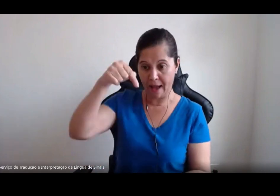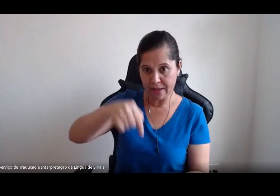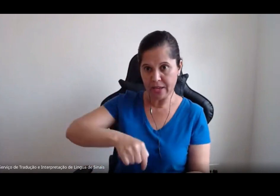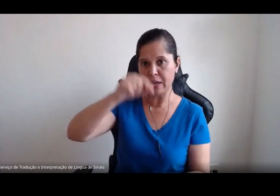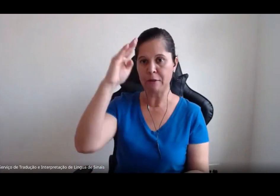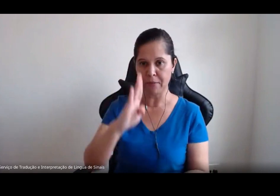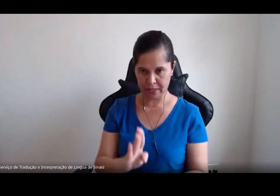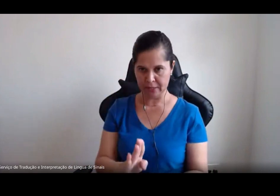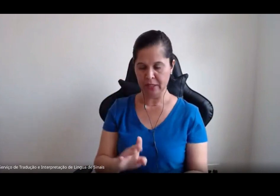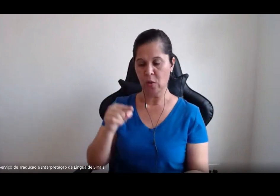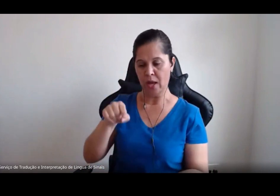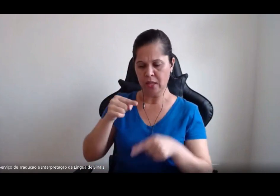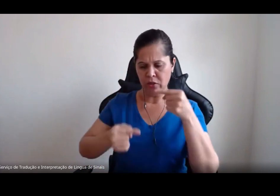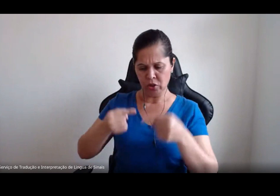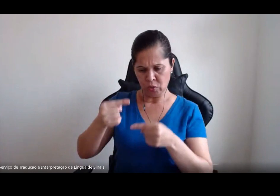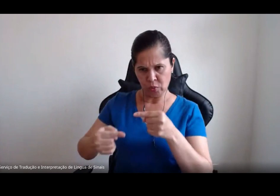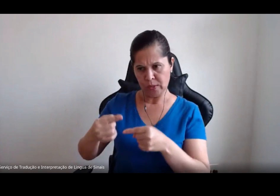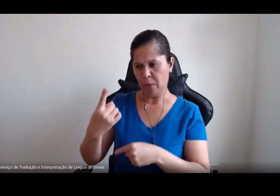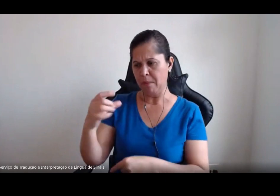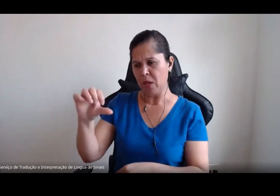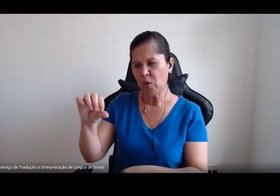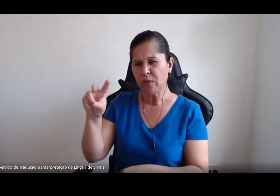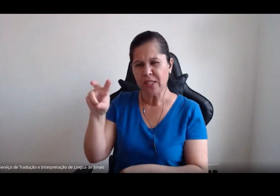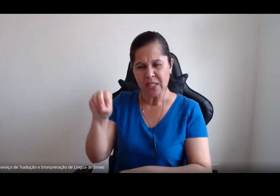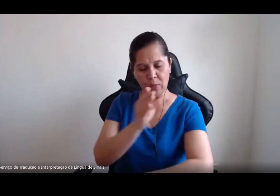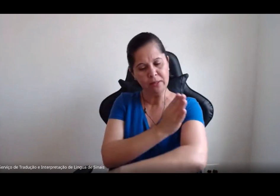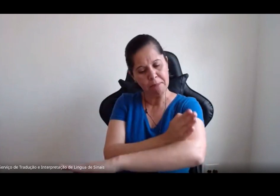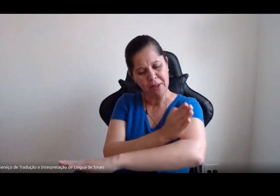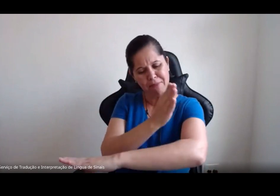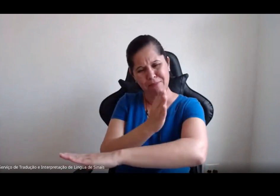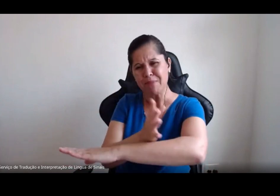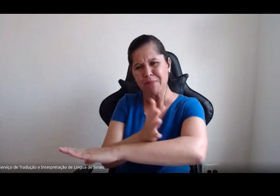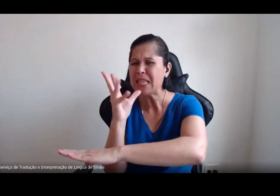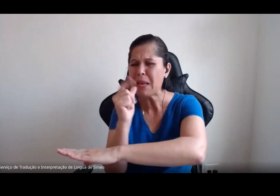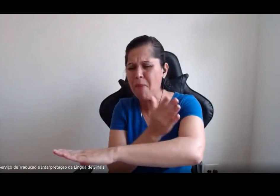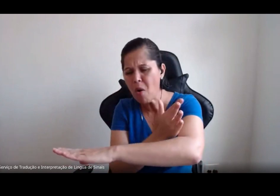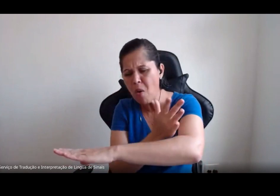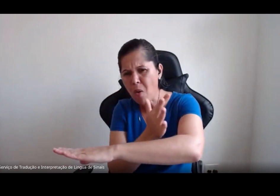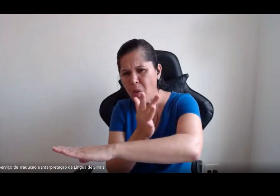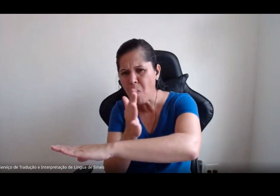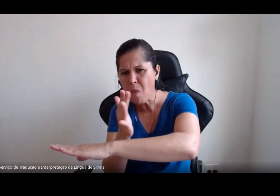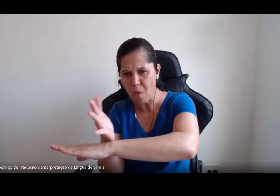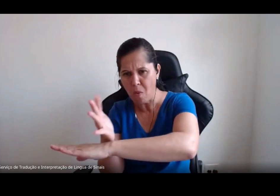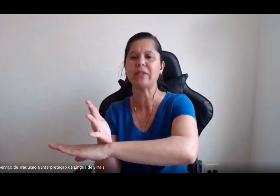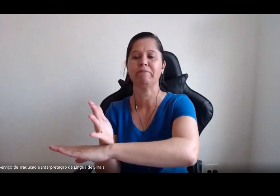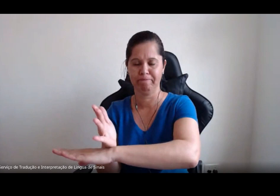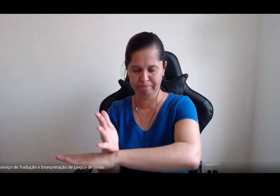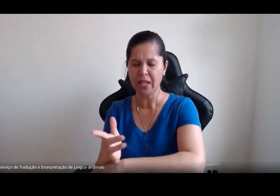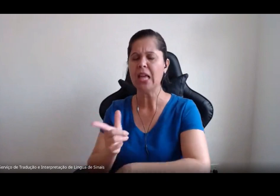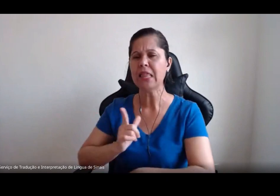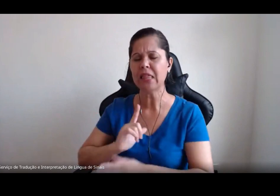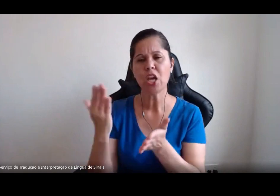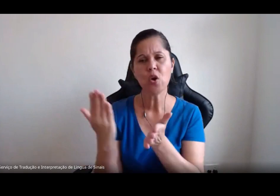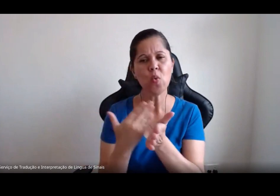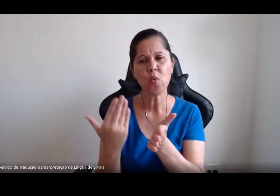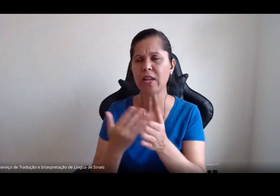aqui no Brasil, toda essa discussão que começa nos anos 50 chega muito depois, né? É importante dizer, por exemplo, que